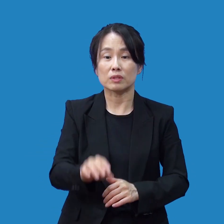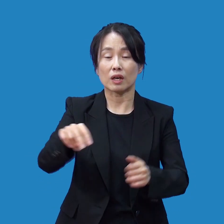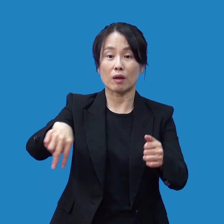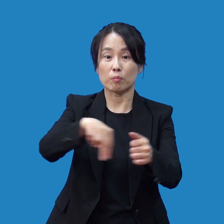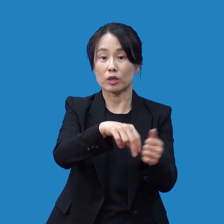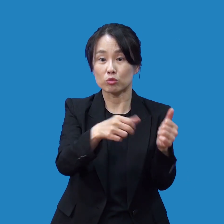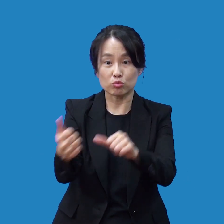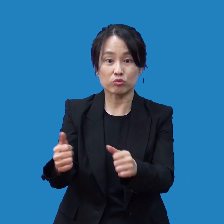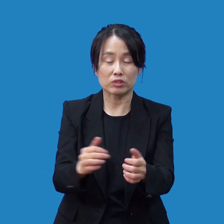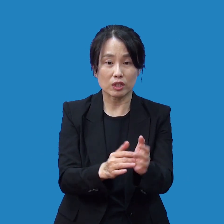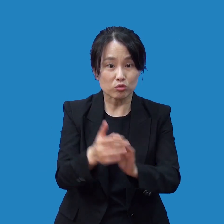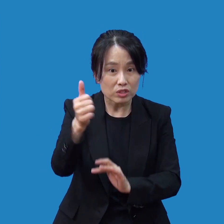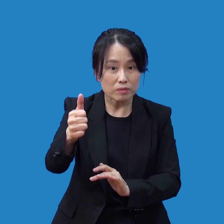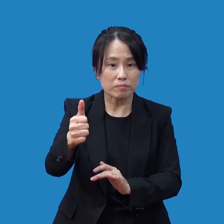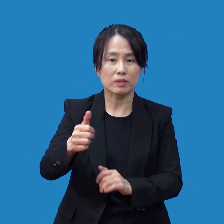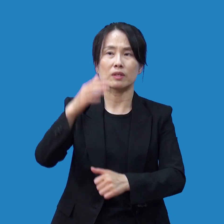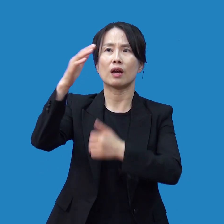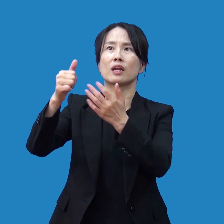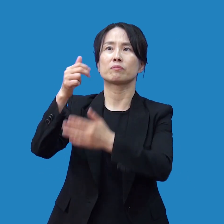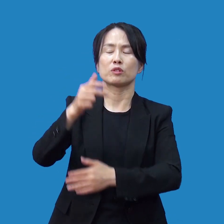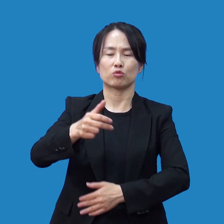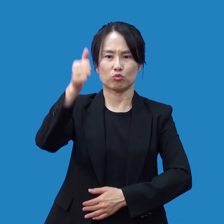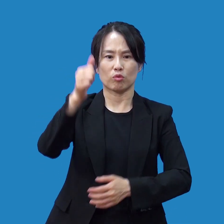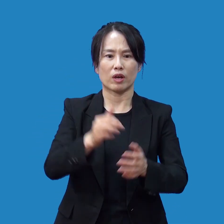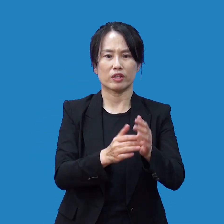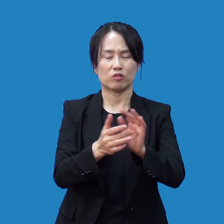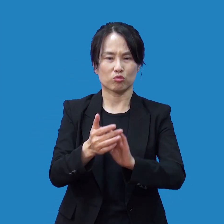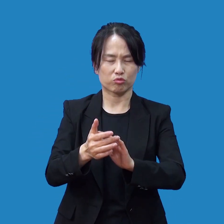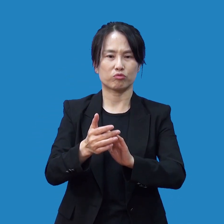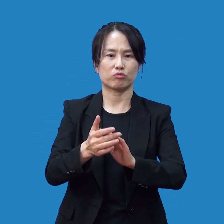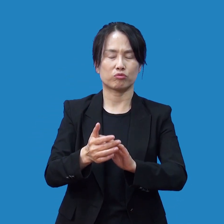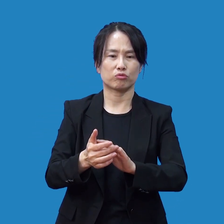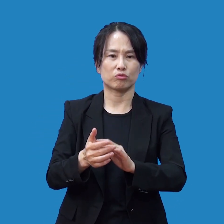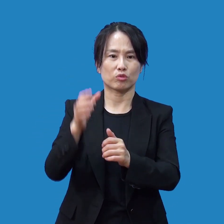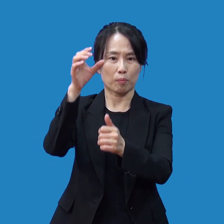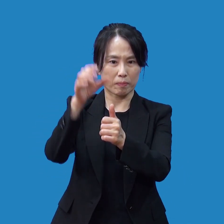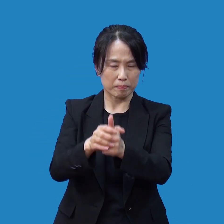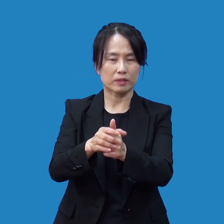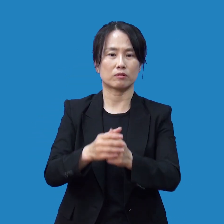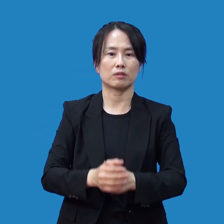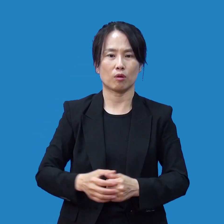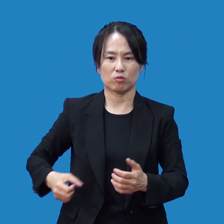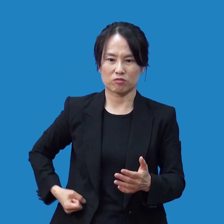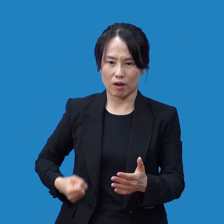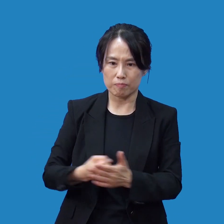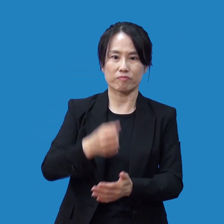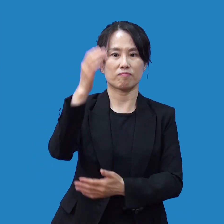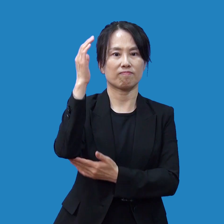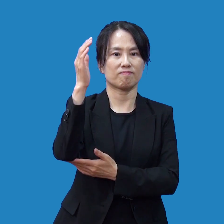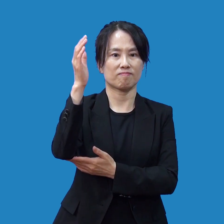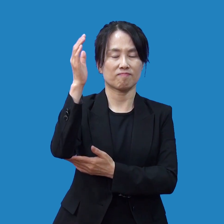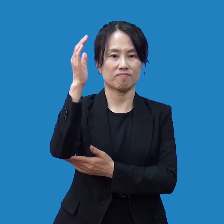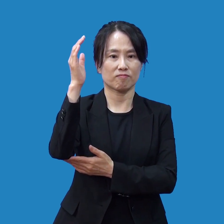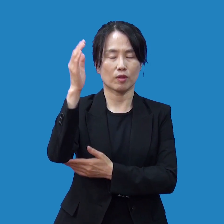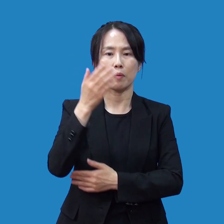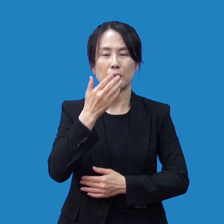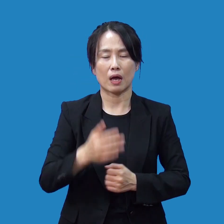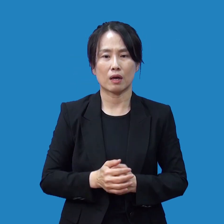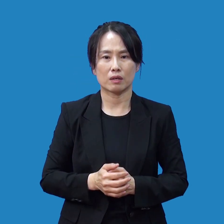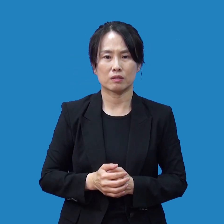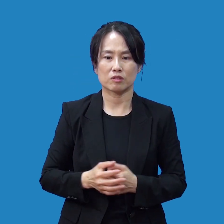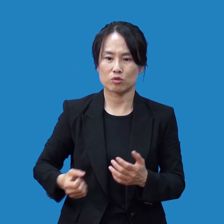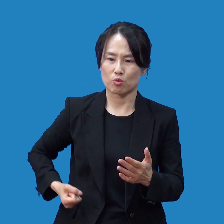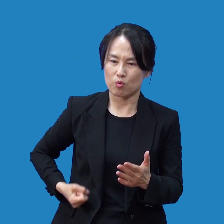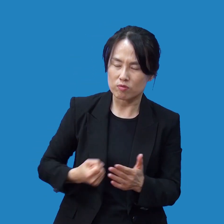하셨다 당당하게 증언하고 선포합니다. 이런 담대한 말, 그리고 용기, 그리고 또 불타는